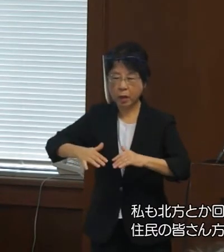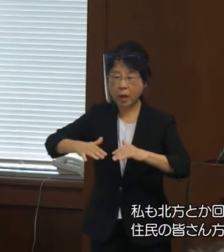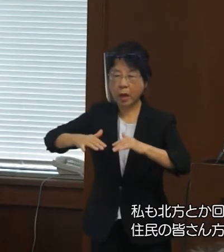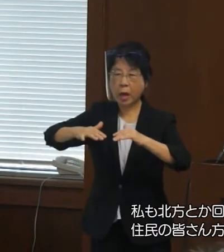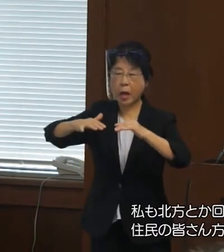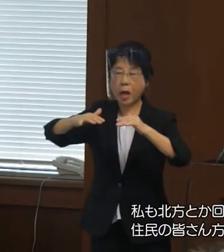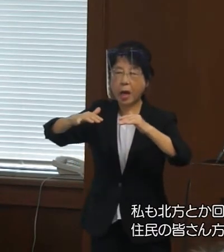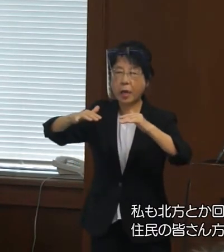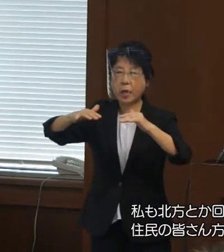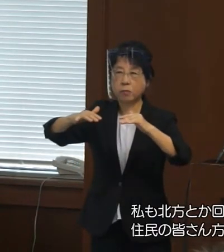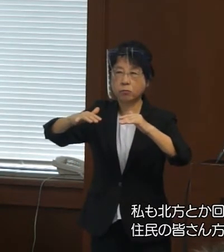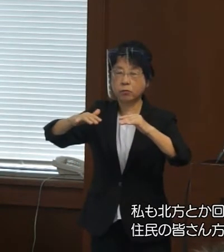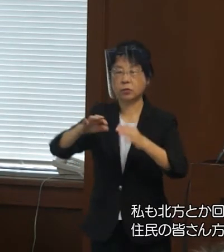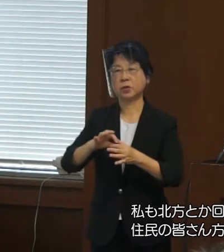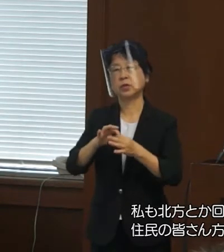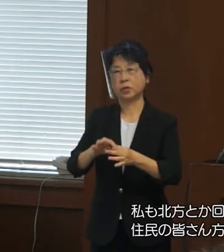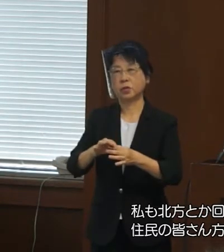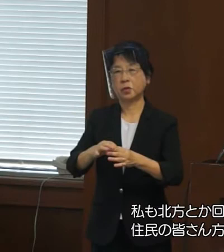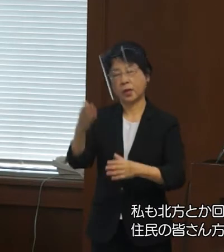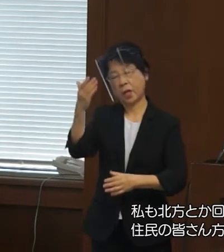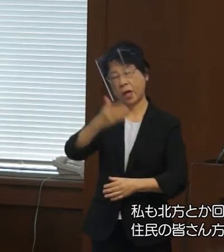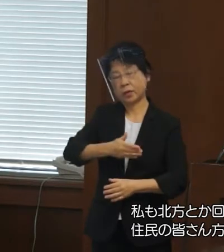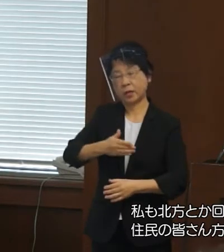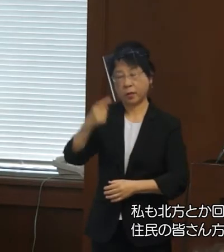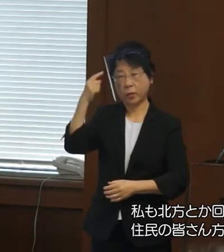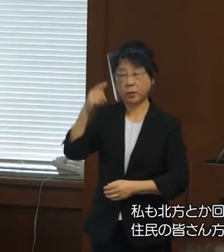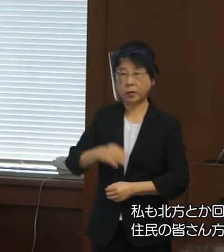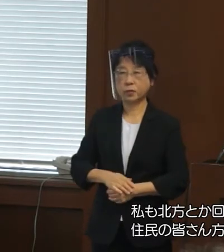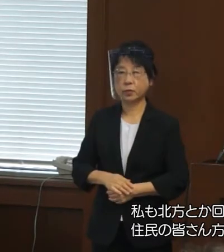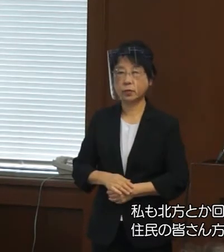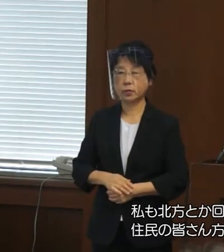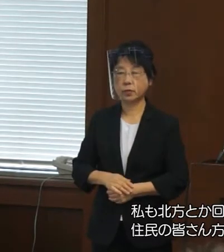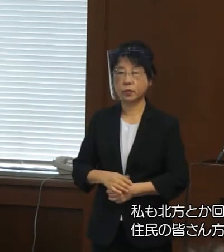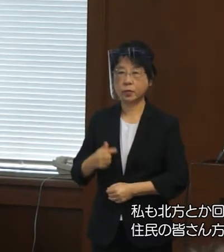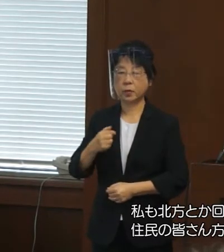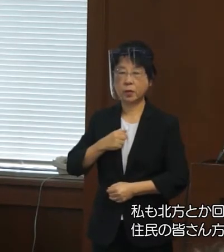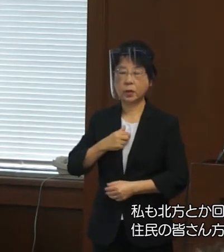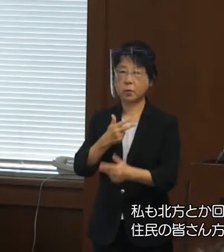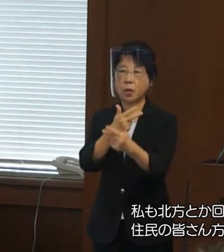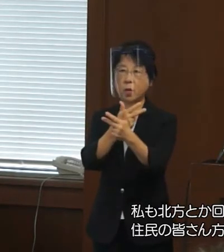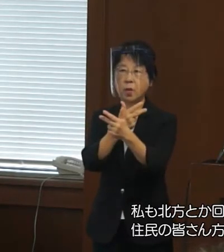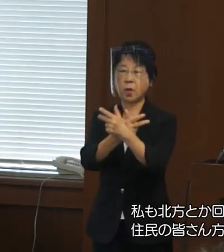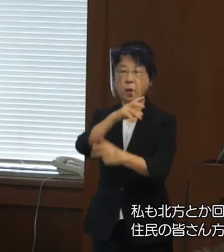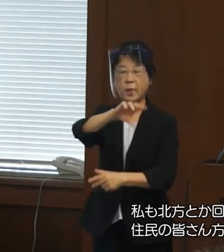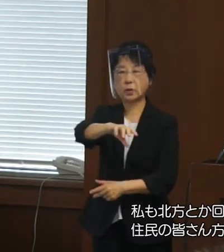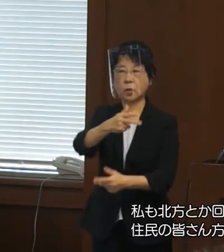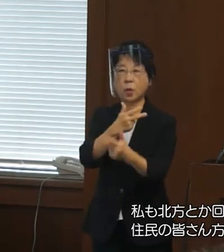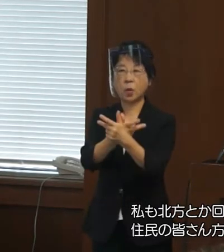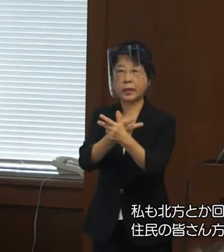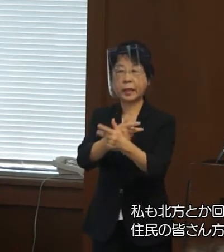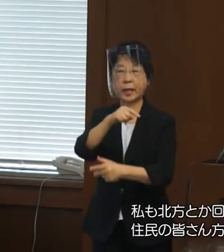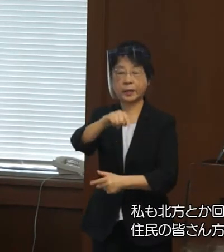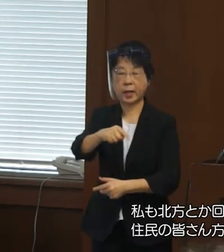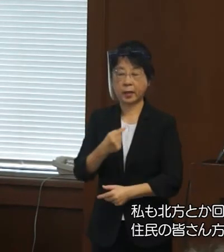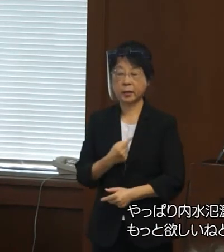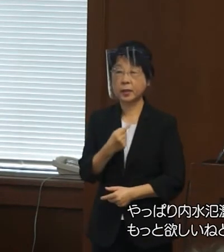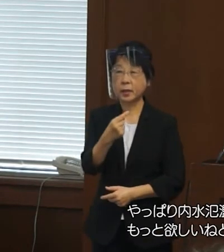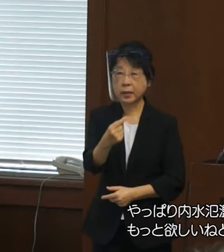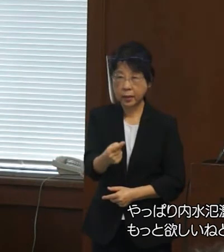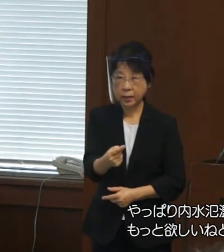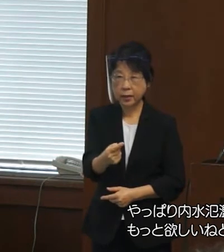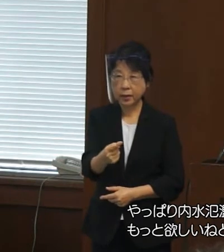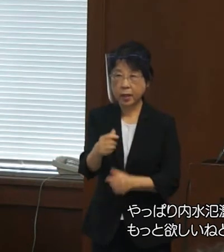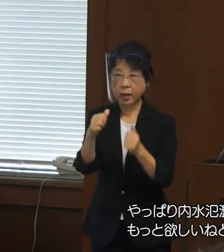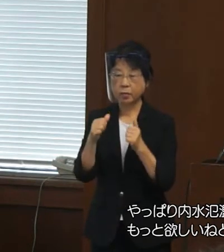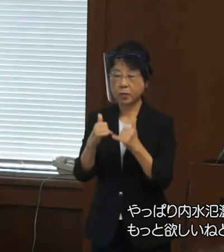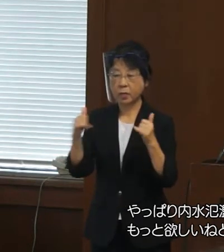やはり私も北方とかもあって、住民の皆さん方と話を聞いたときに、やっぱ内